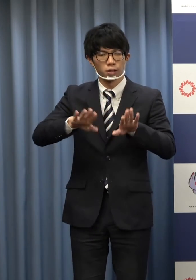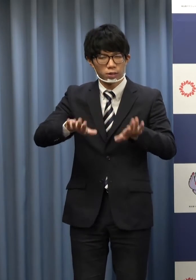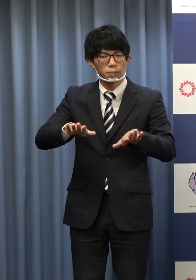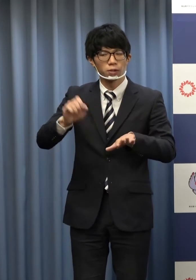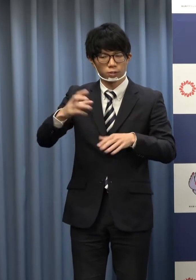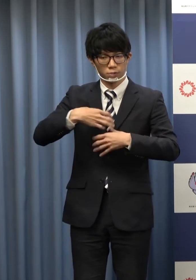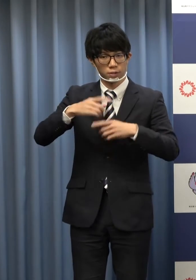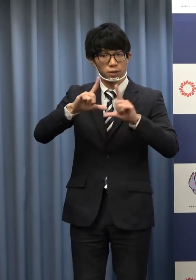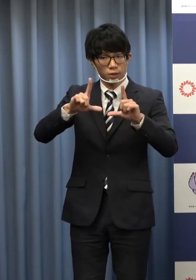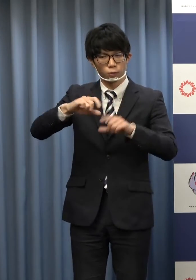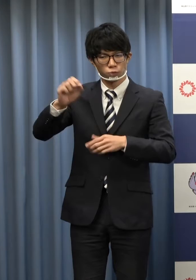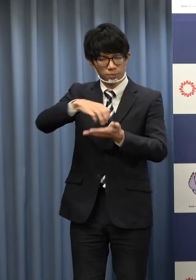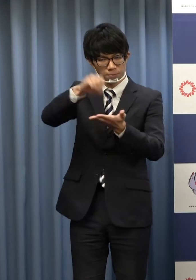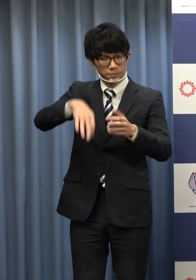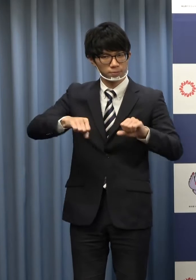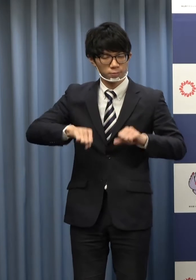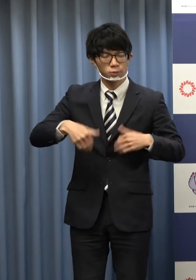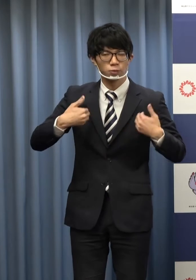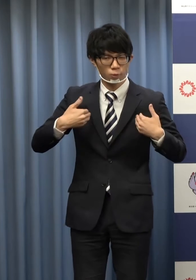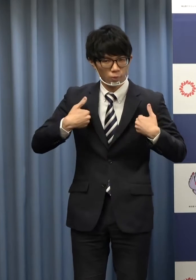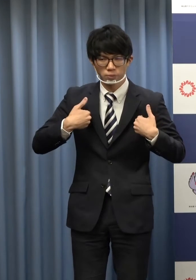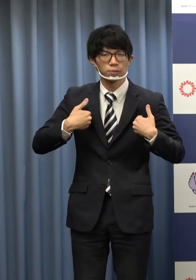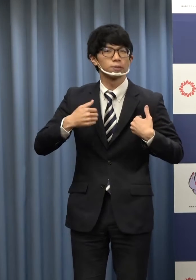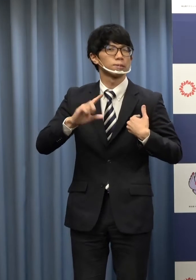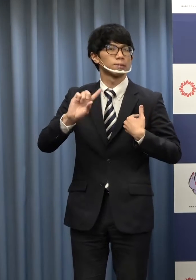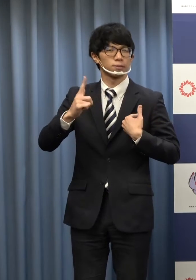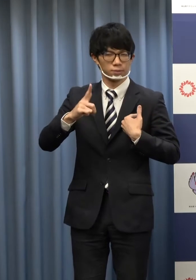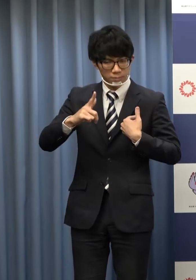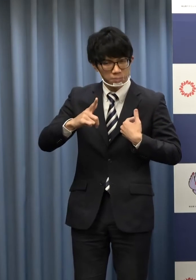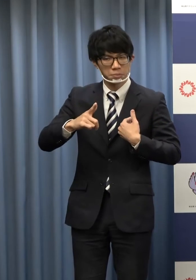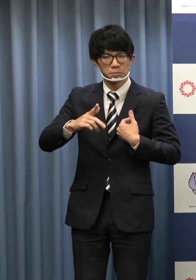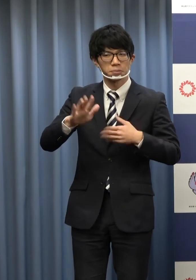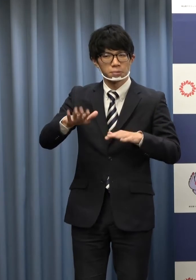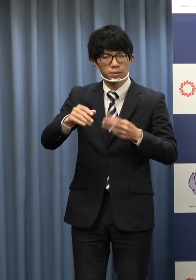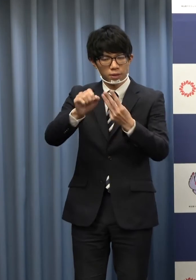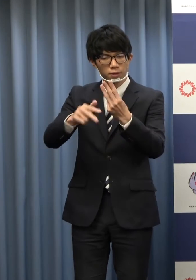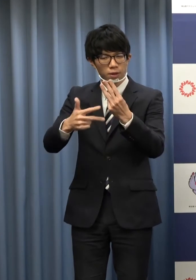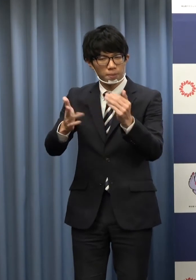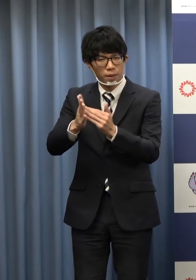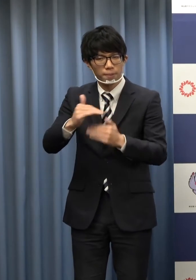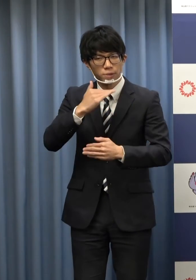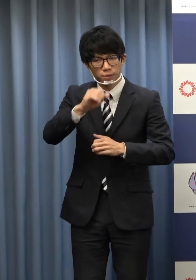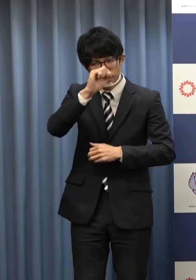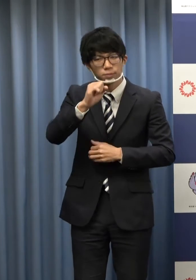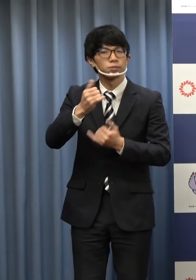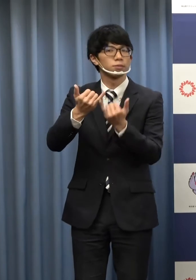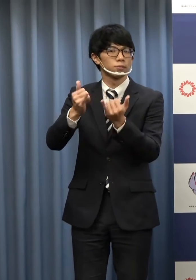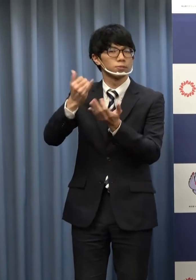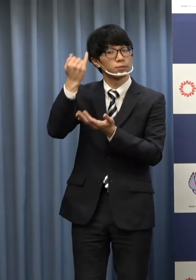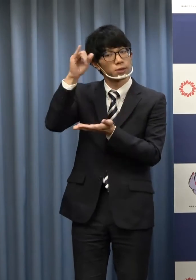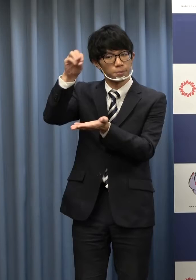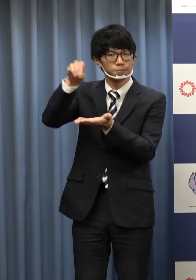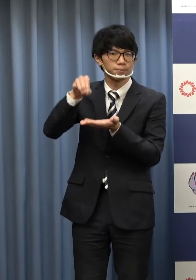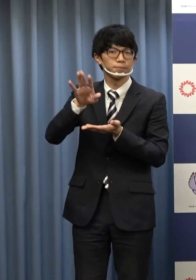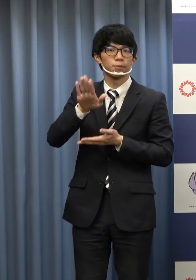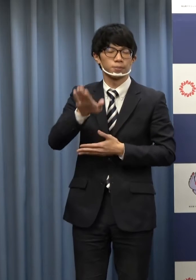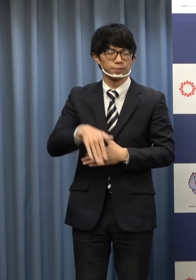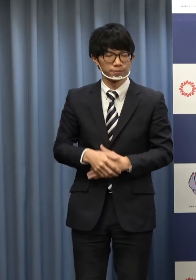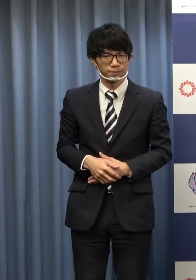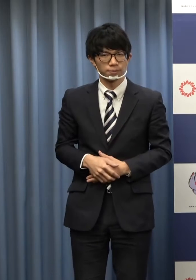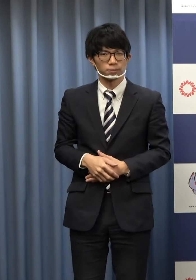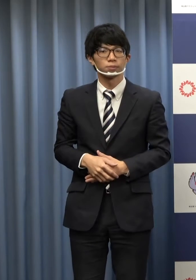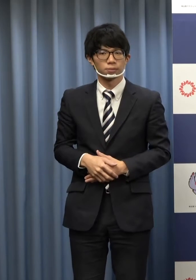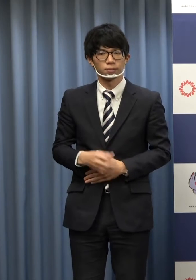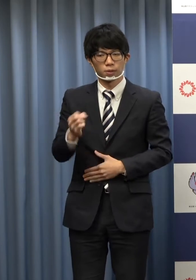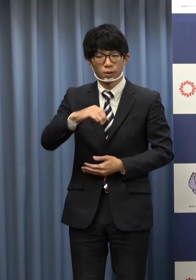もおられませんでした。で、次に高齢者対策としまして、高齢者福祉施設に対してこれまで埼玉県